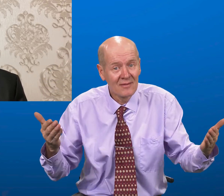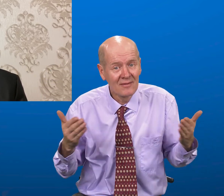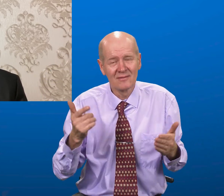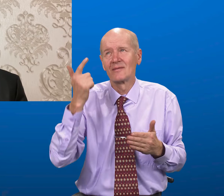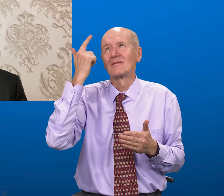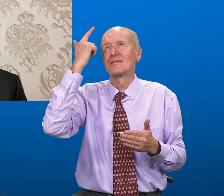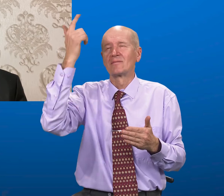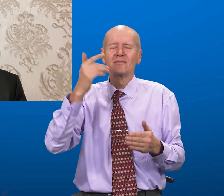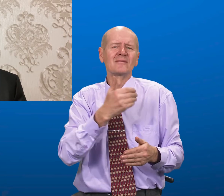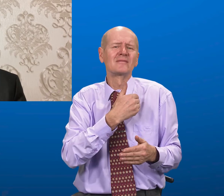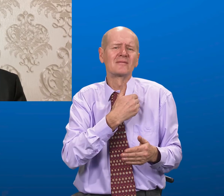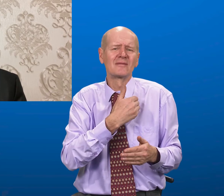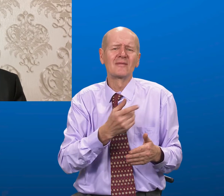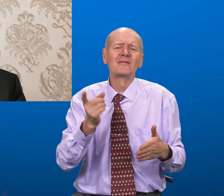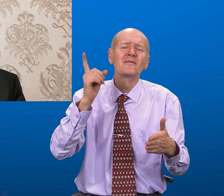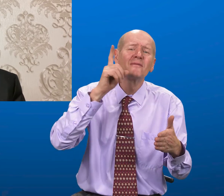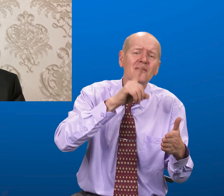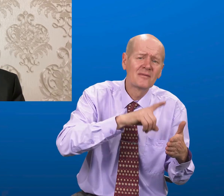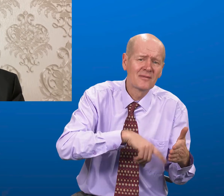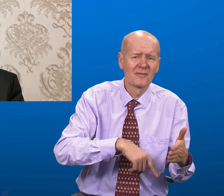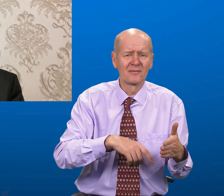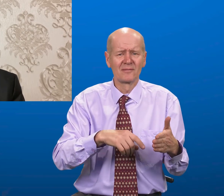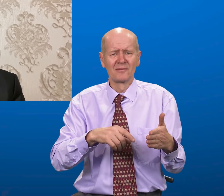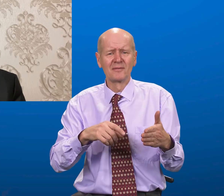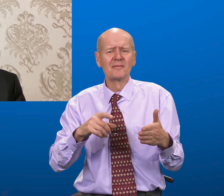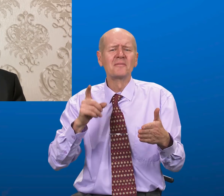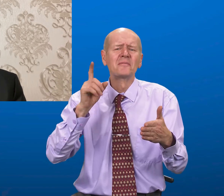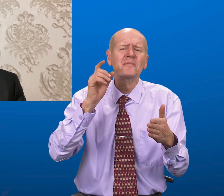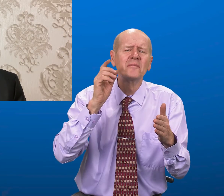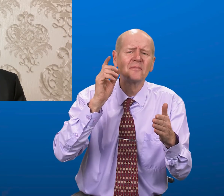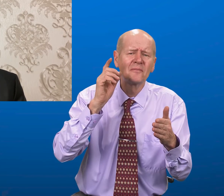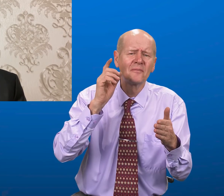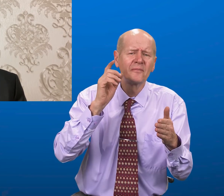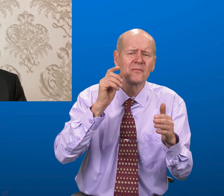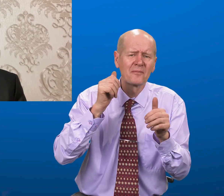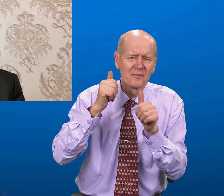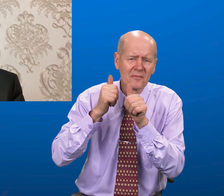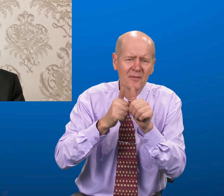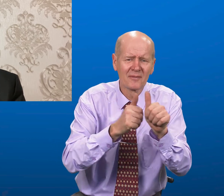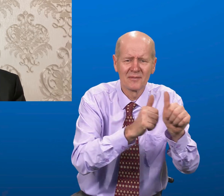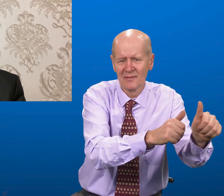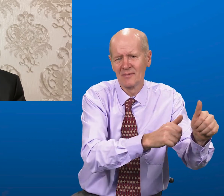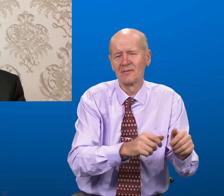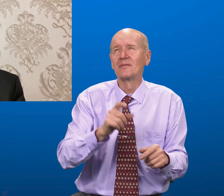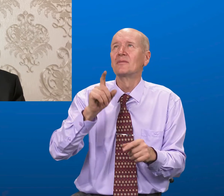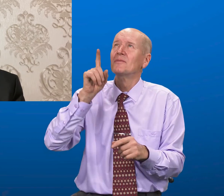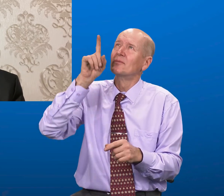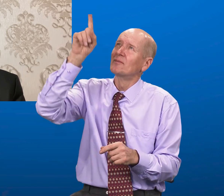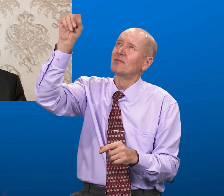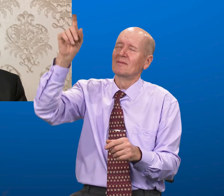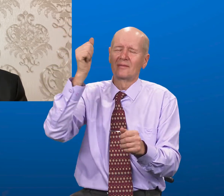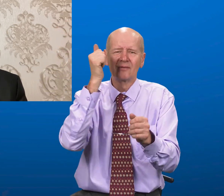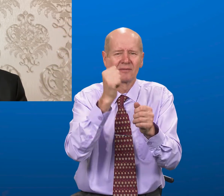Господь желает сделать его верными и преданными